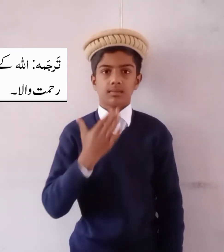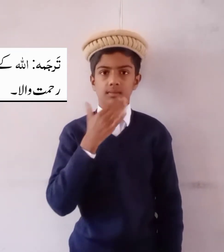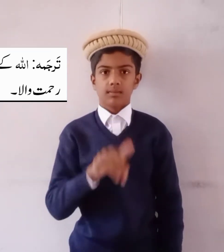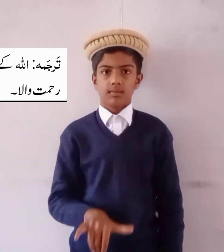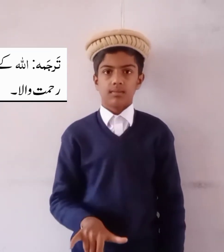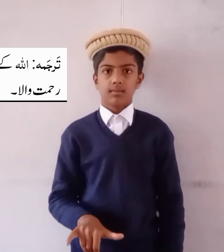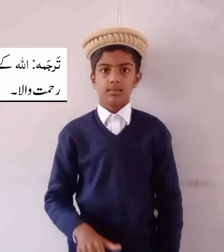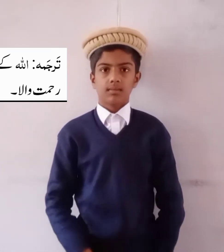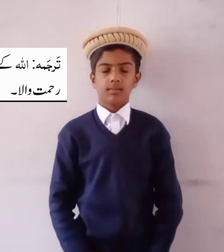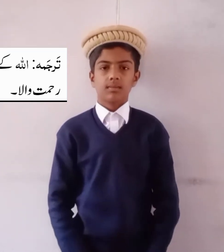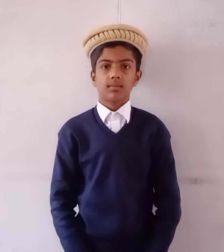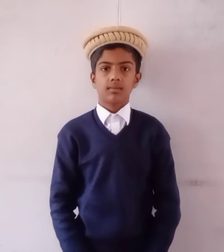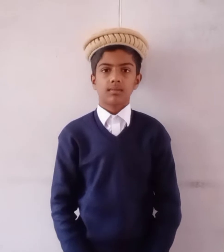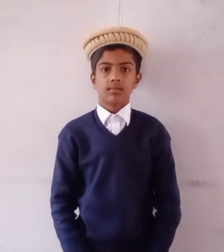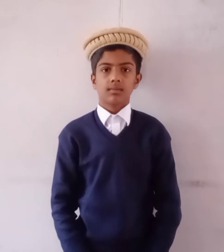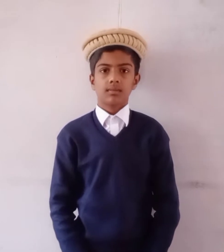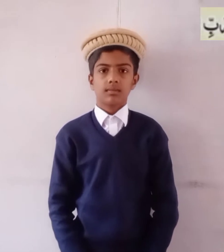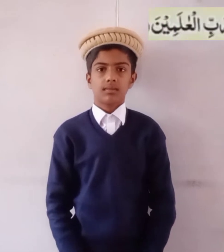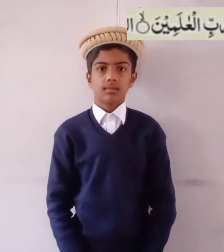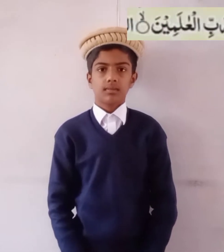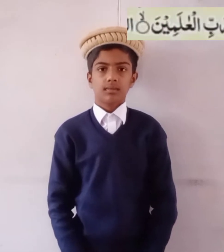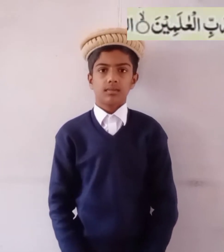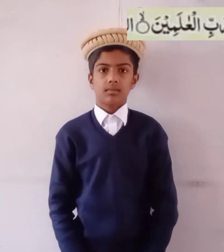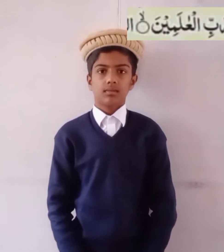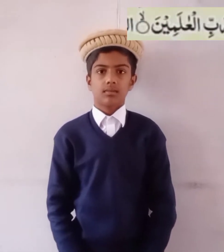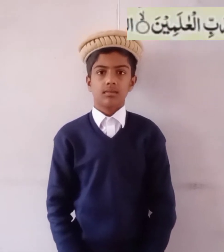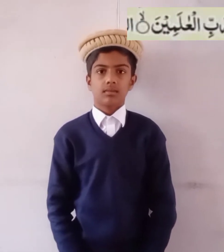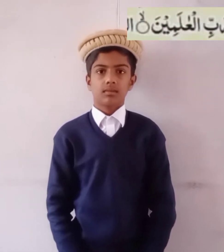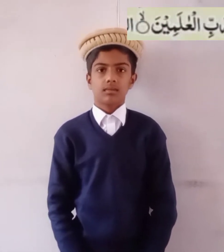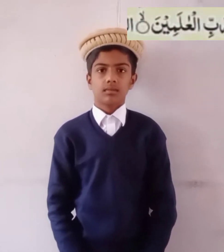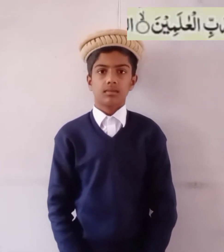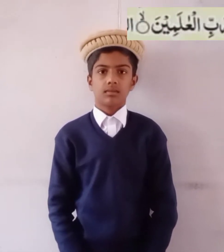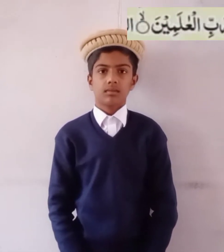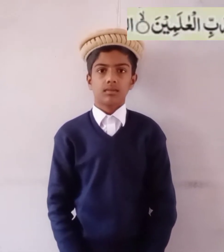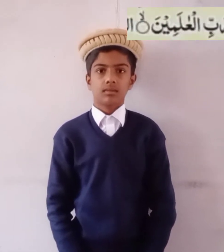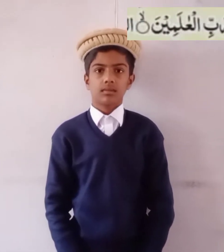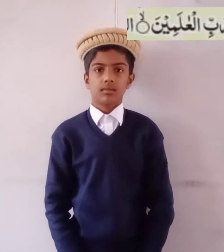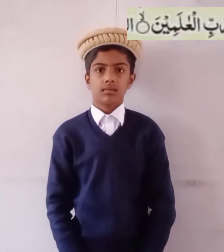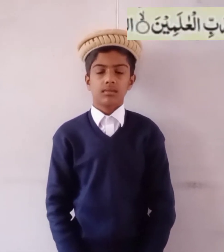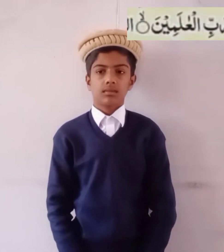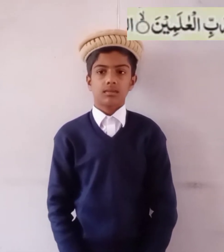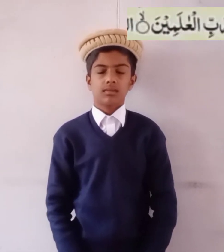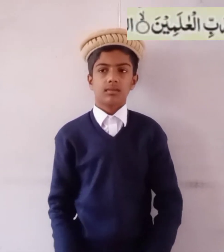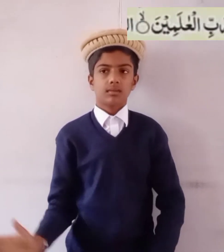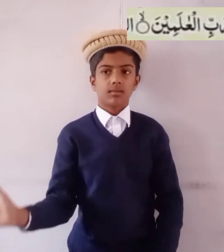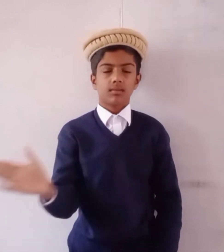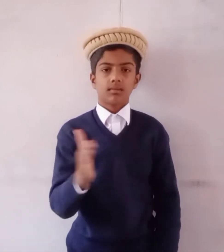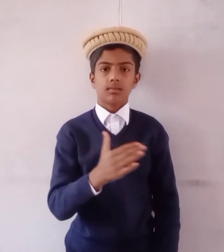الحمدللہ رب العالمین سب طرح